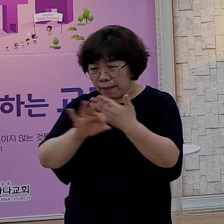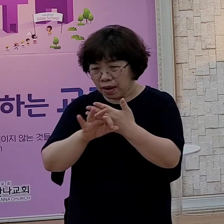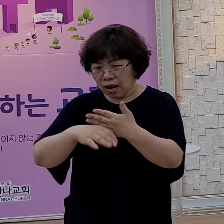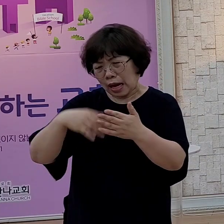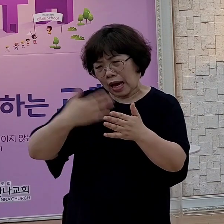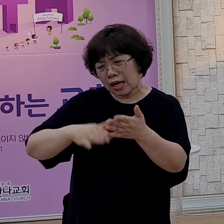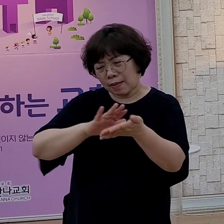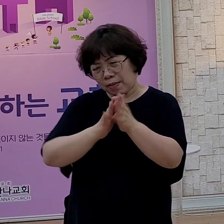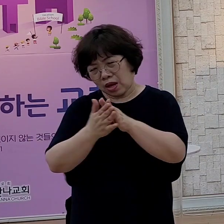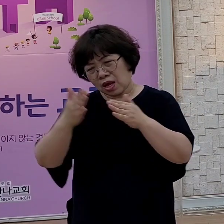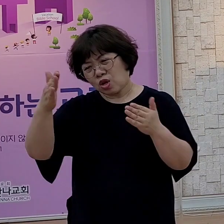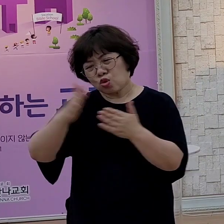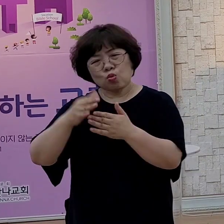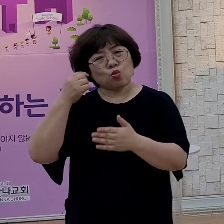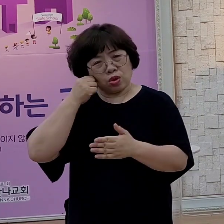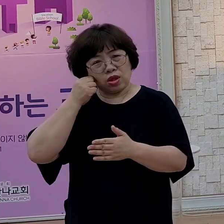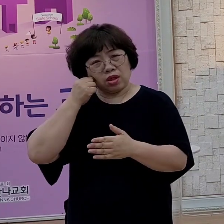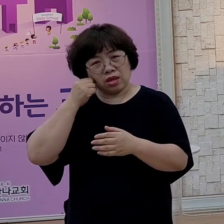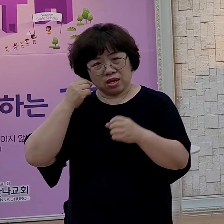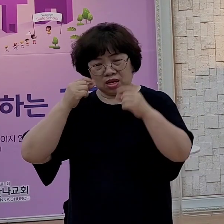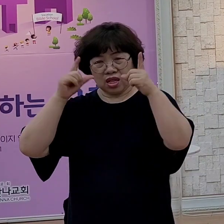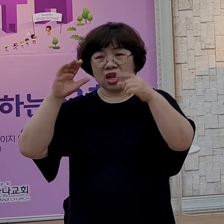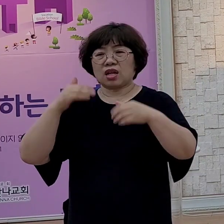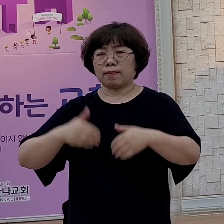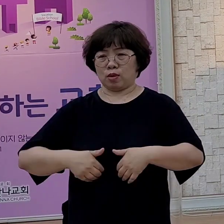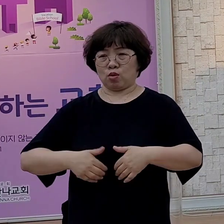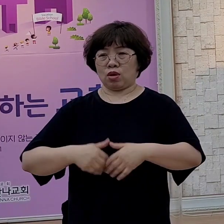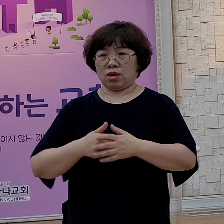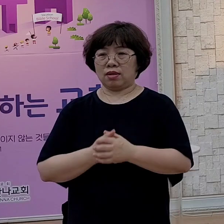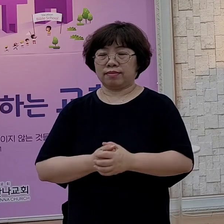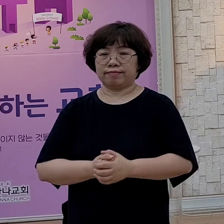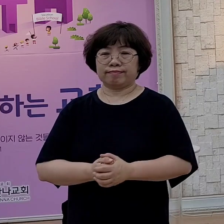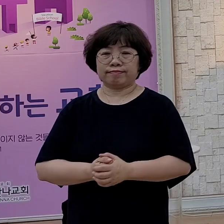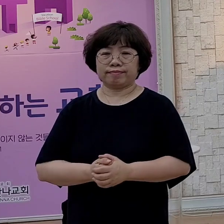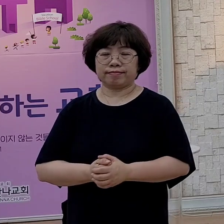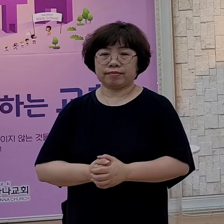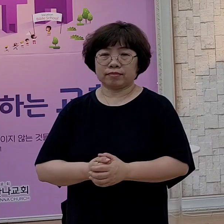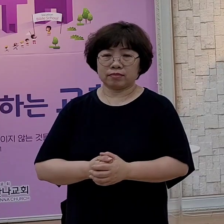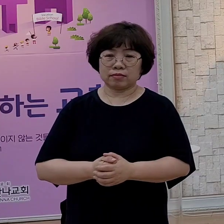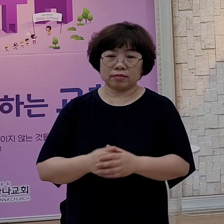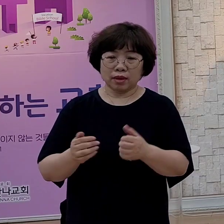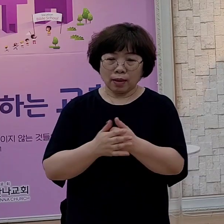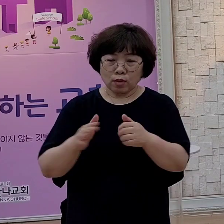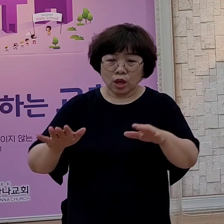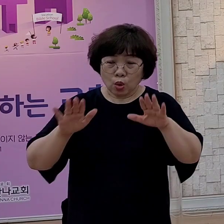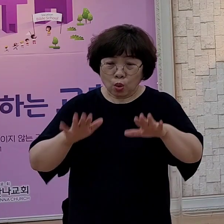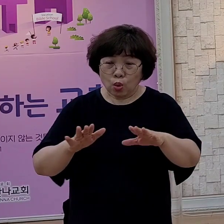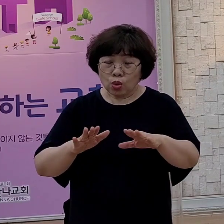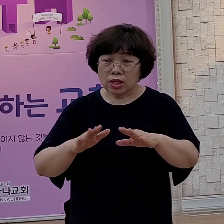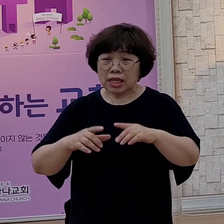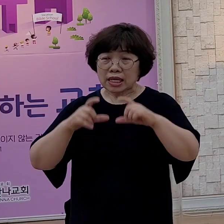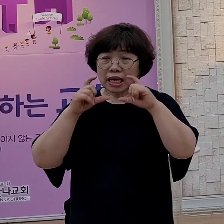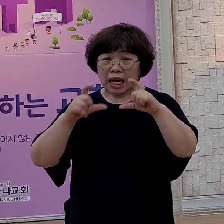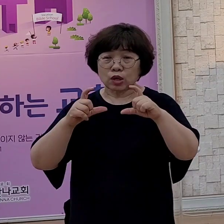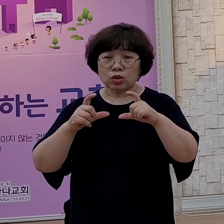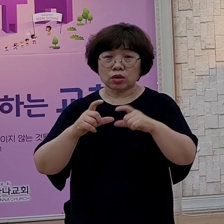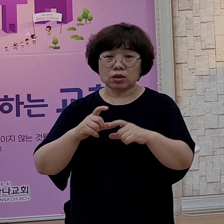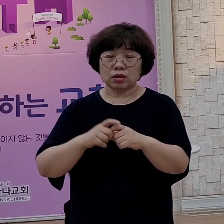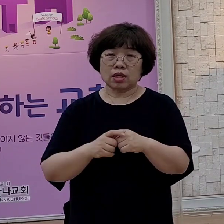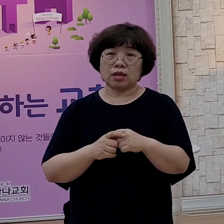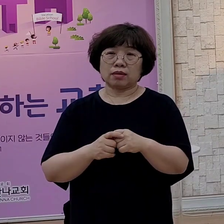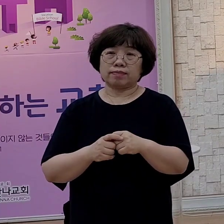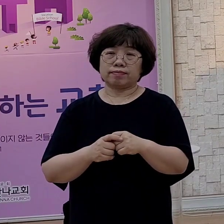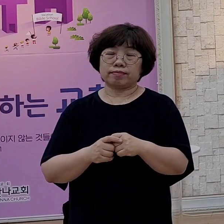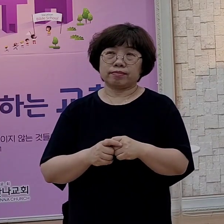것을 깨닫게 해주는 오늘의 말씀입니다. 그래서 오늘 성경이 강조하는 바가 뭐냐면,